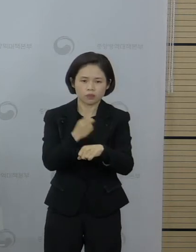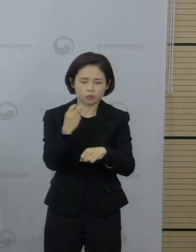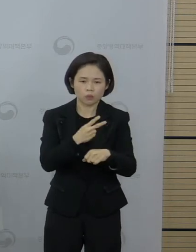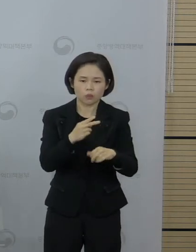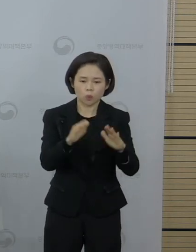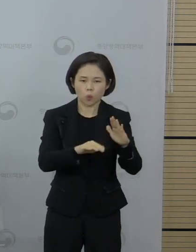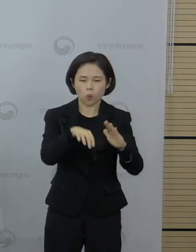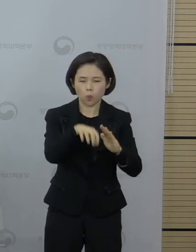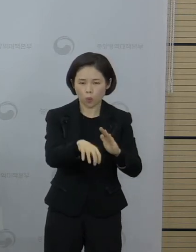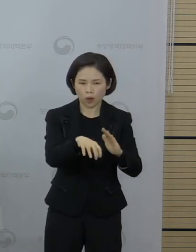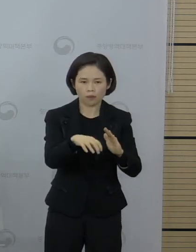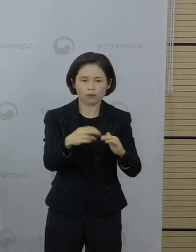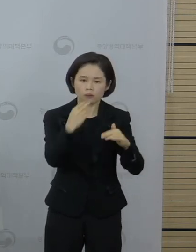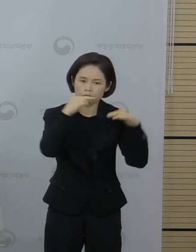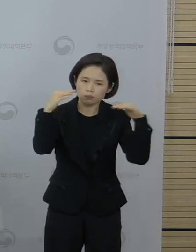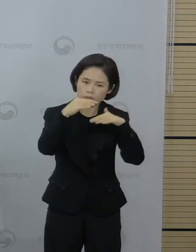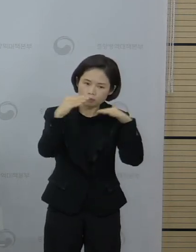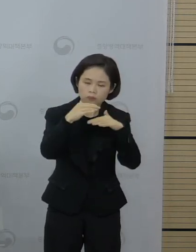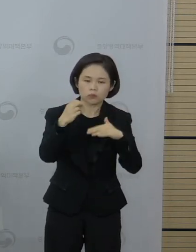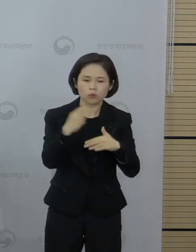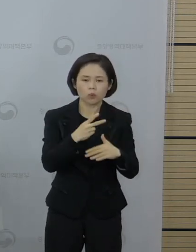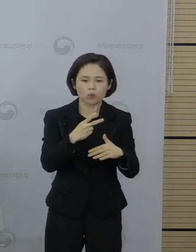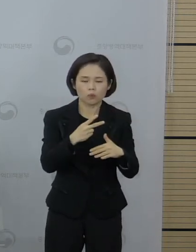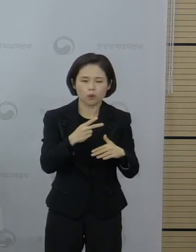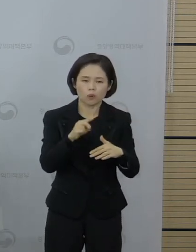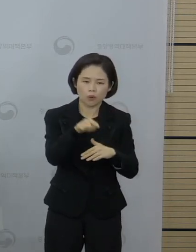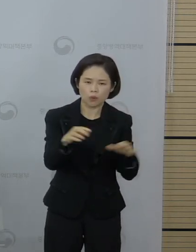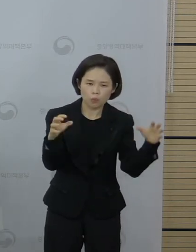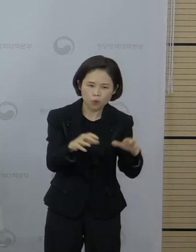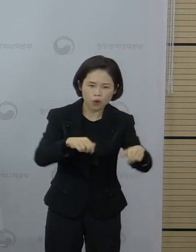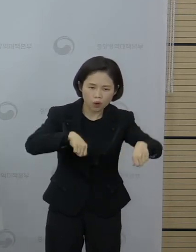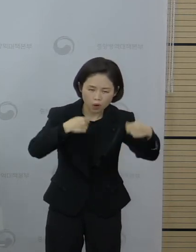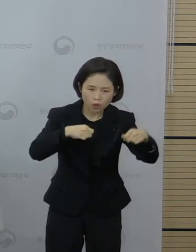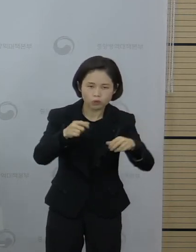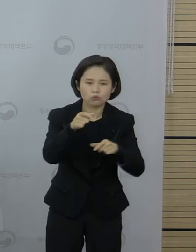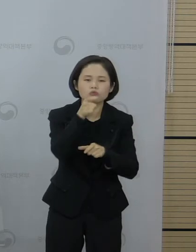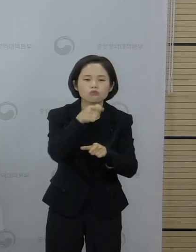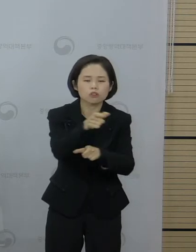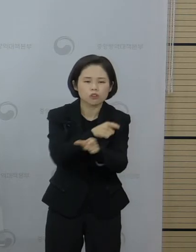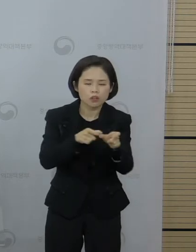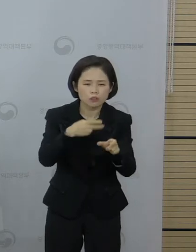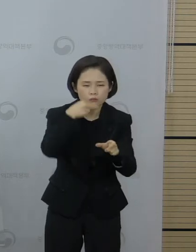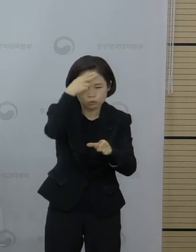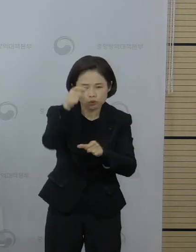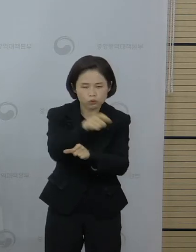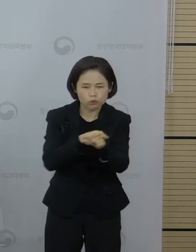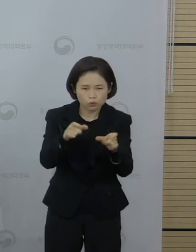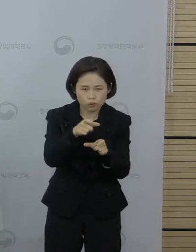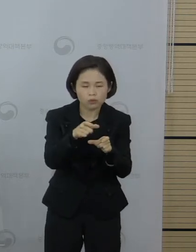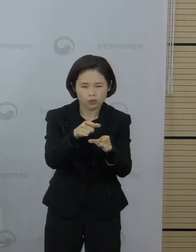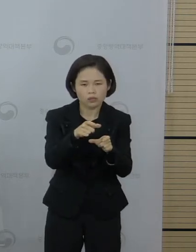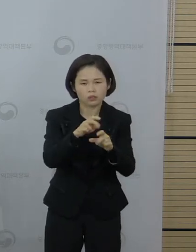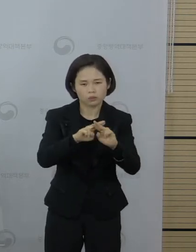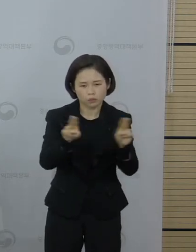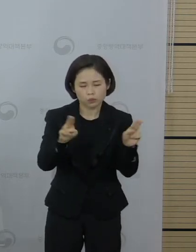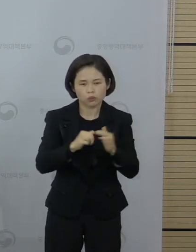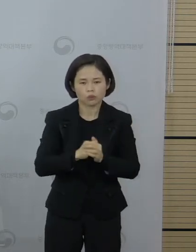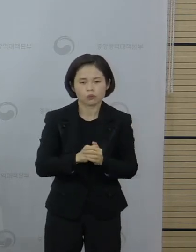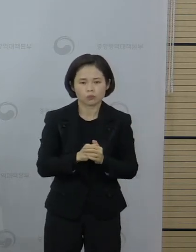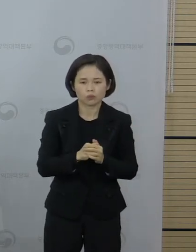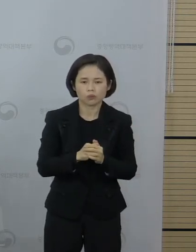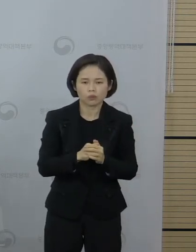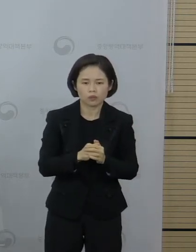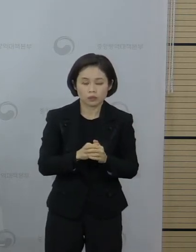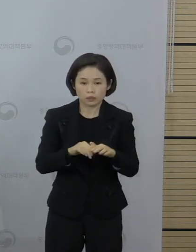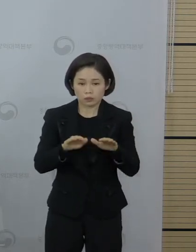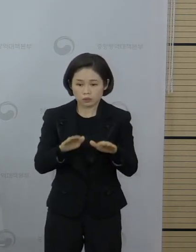소독, 회식이나 소모임 취소, 증상이 있을 경우 바로 업무에서 배제하는 하고 신속하게